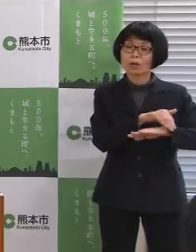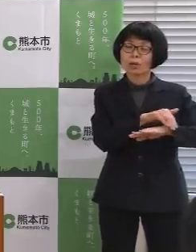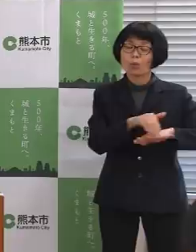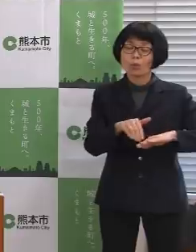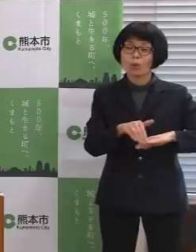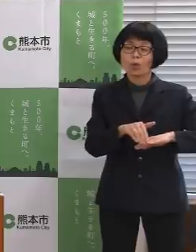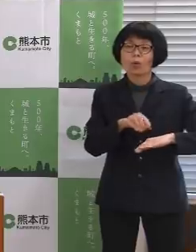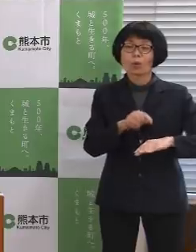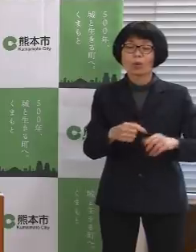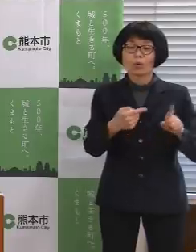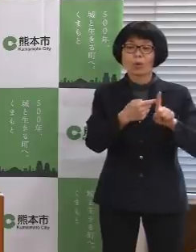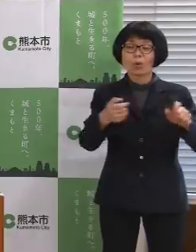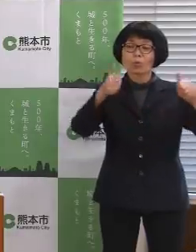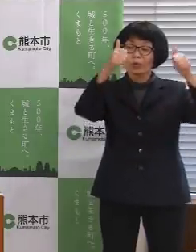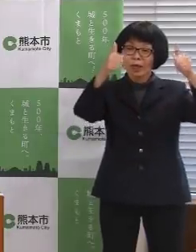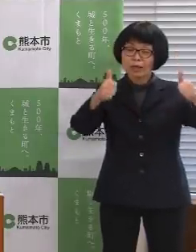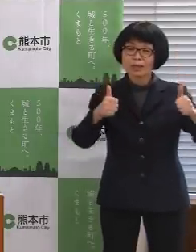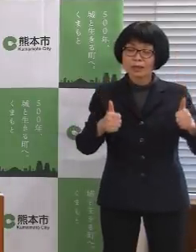で見てみるとか、 はい、